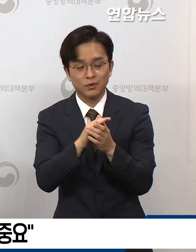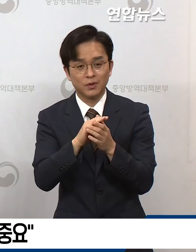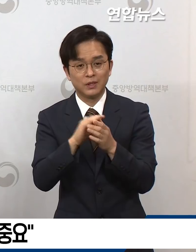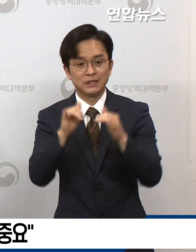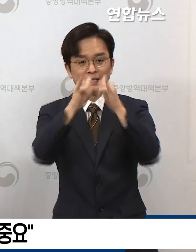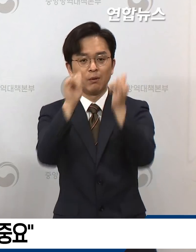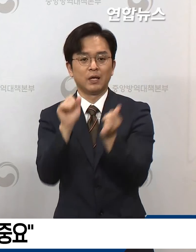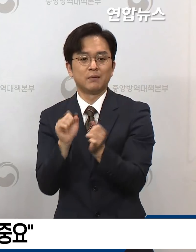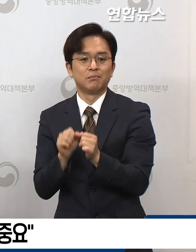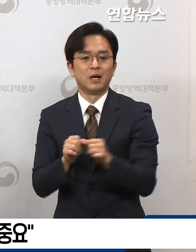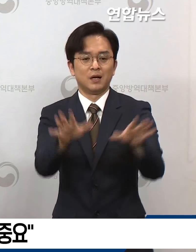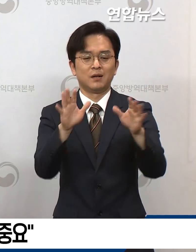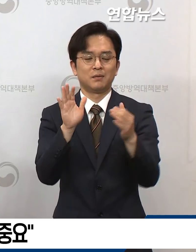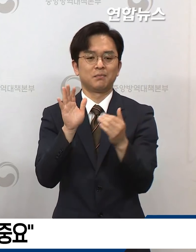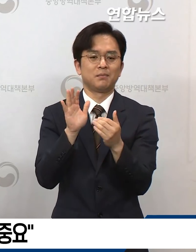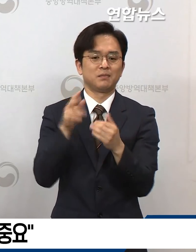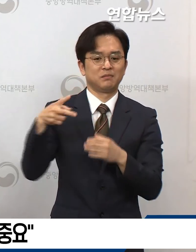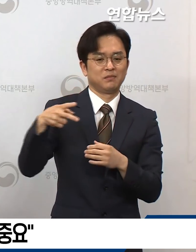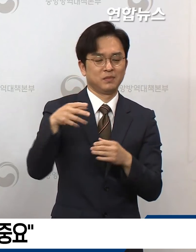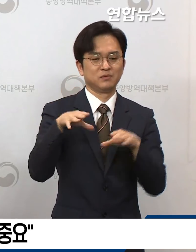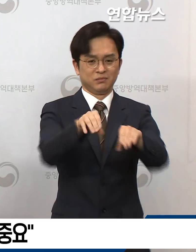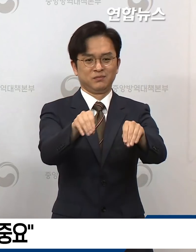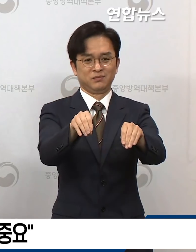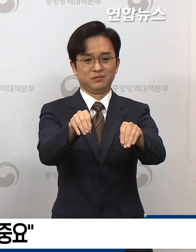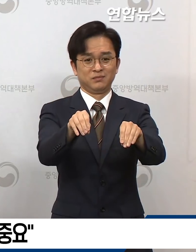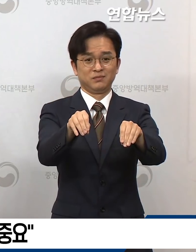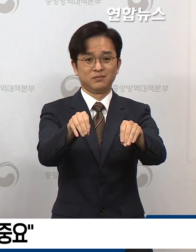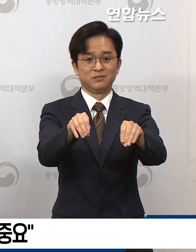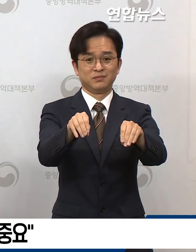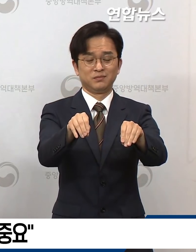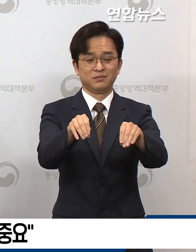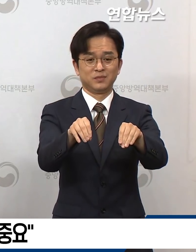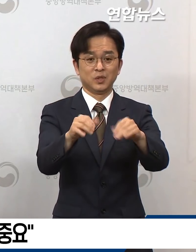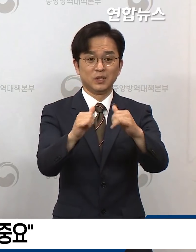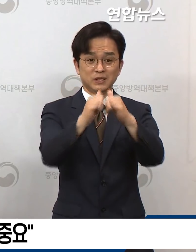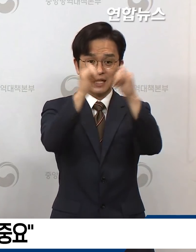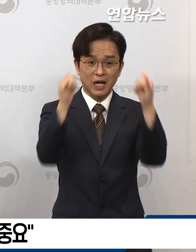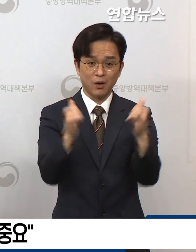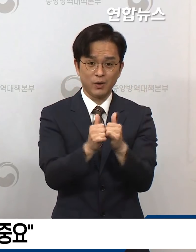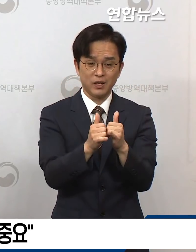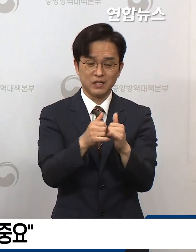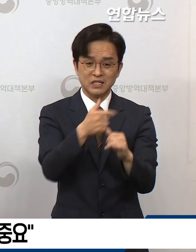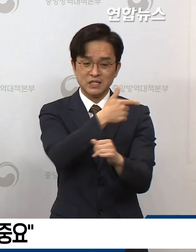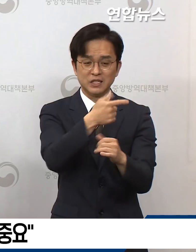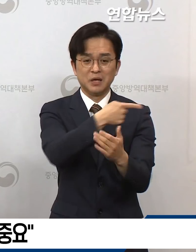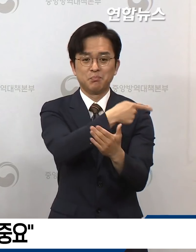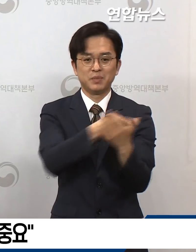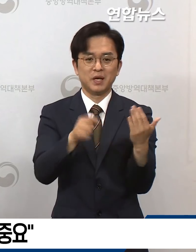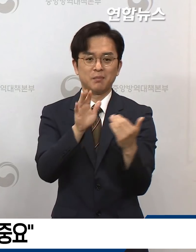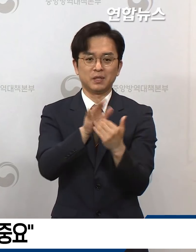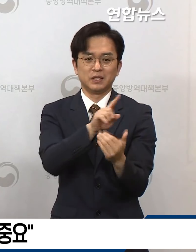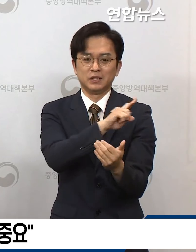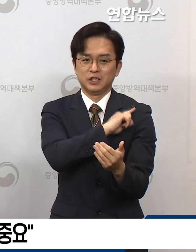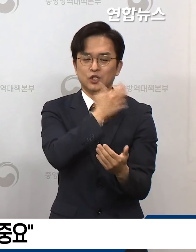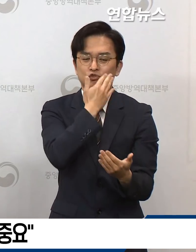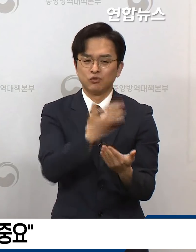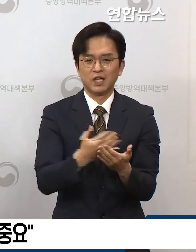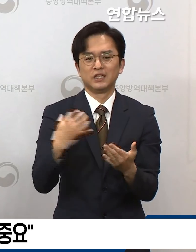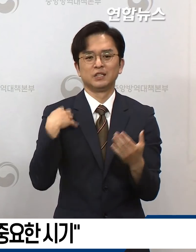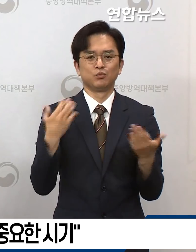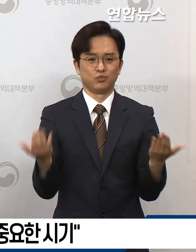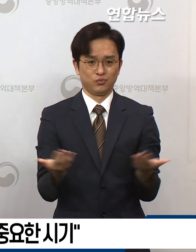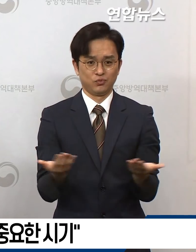나아가서 이러한 전파가 고위험군들에게 전염되어 심각한 피해로 이어지는 것을 막는 것이 중요한